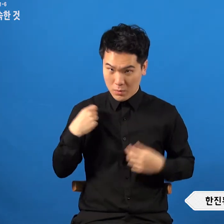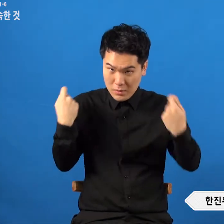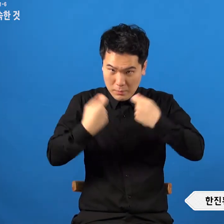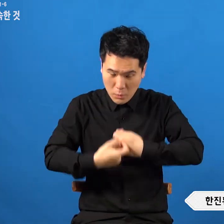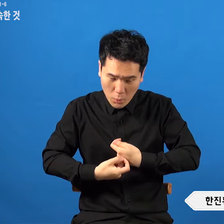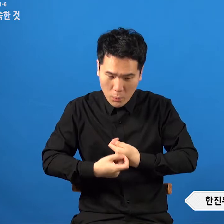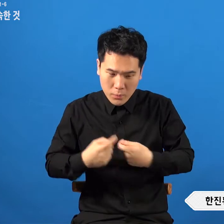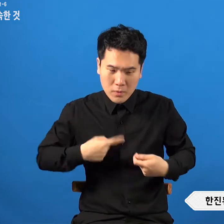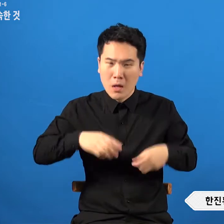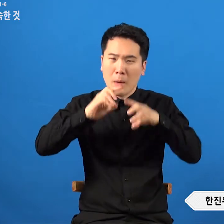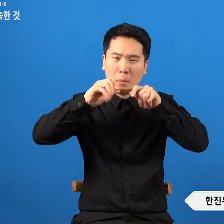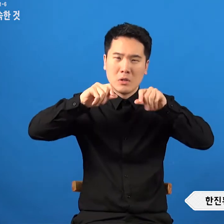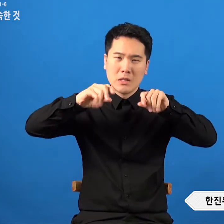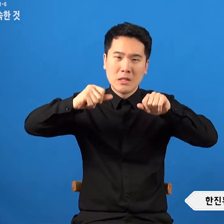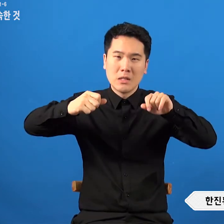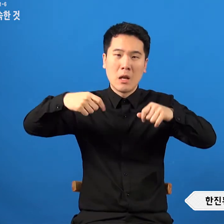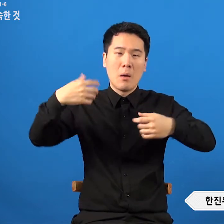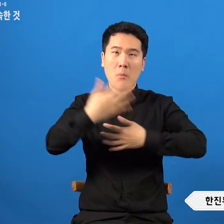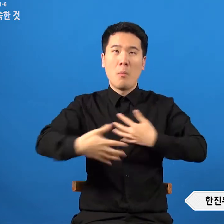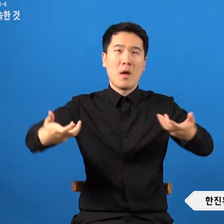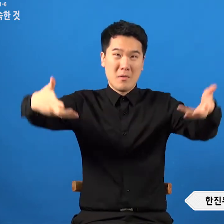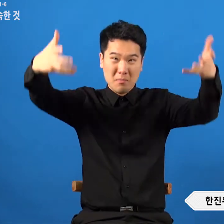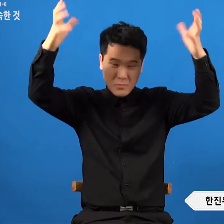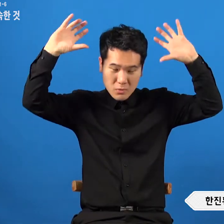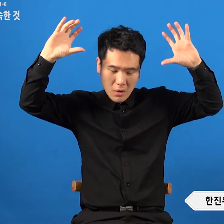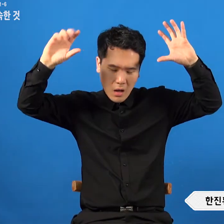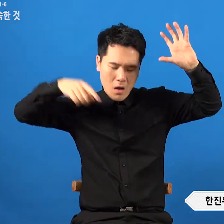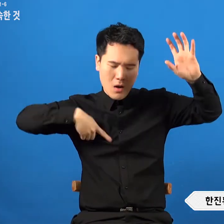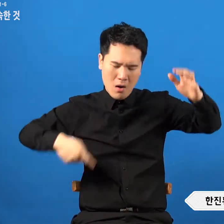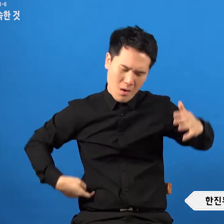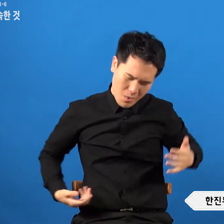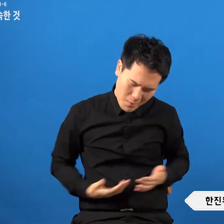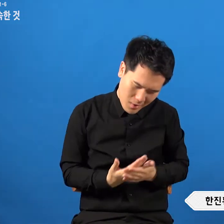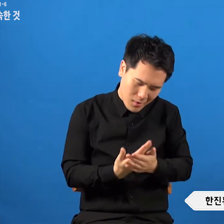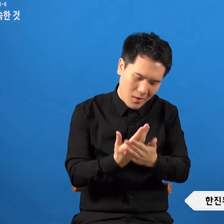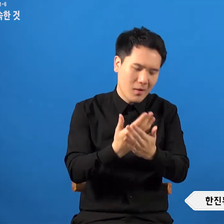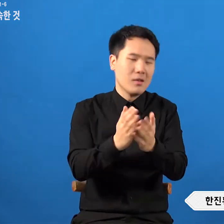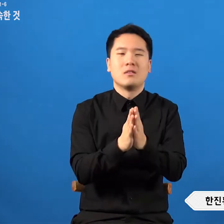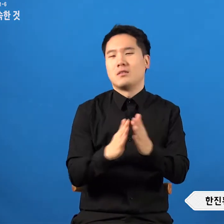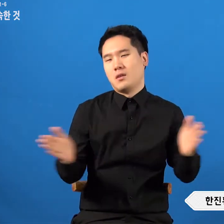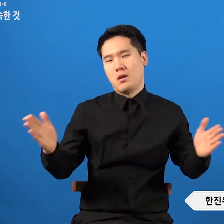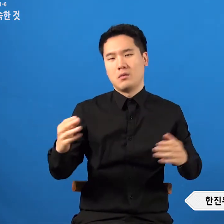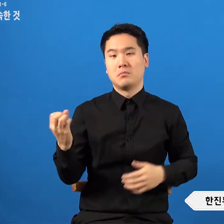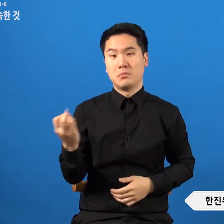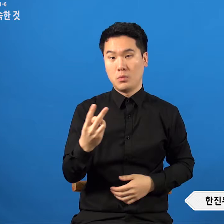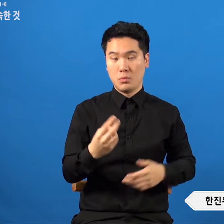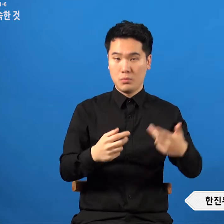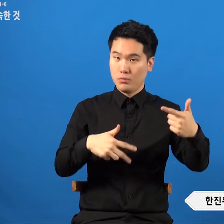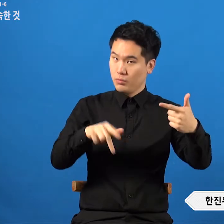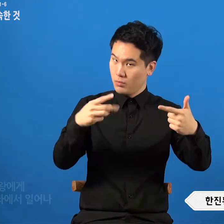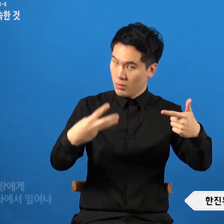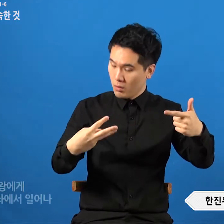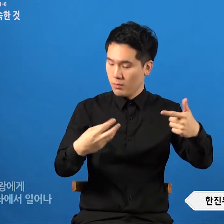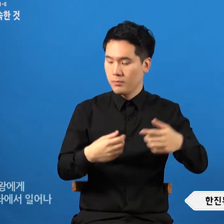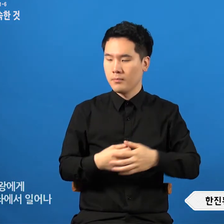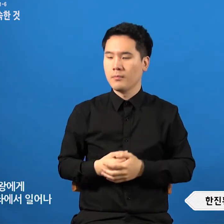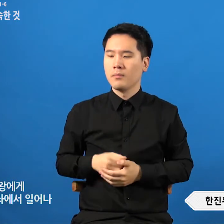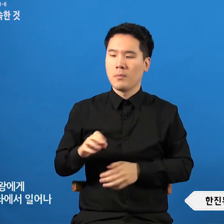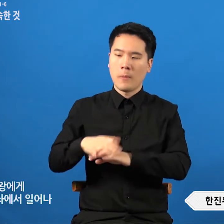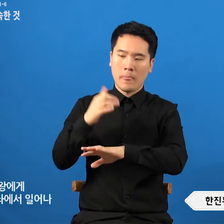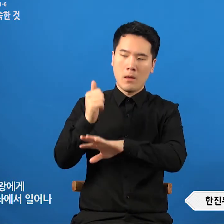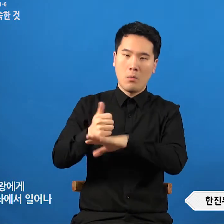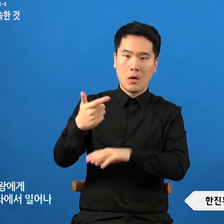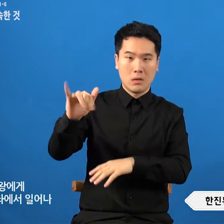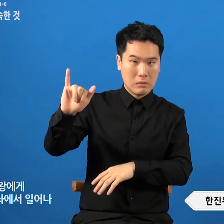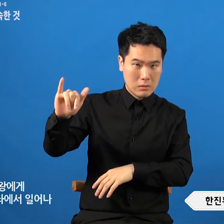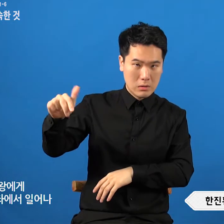앉아서 죄를 자기 몸에 뿌리면서 회개하기 시작합니다. 또 6절에는 그 일이 느네의